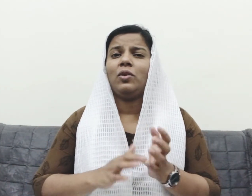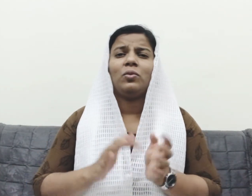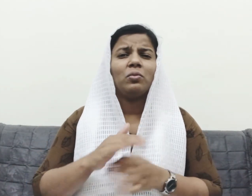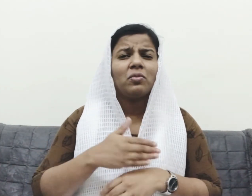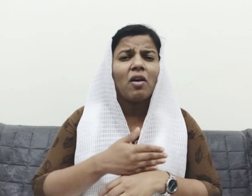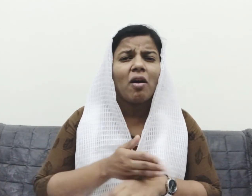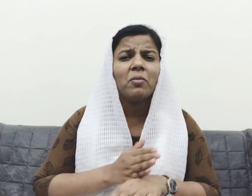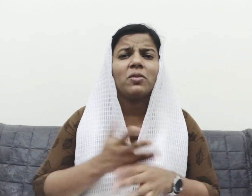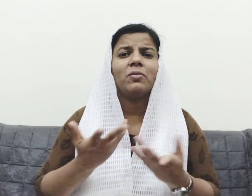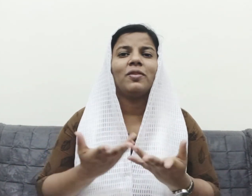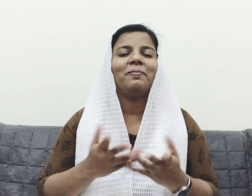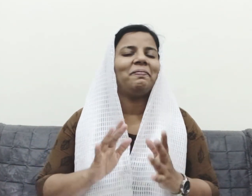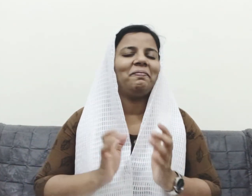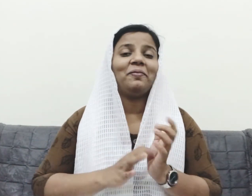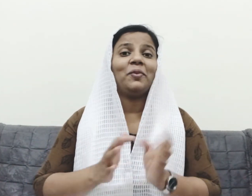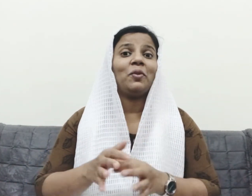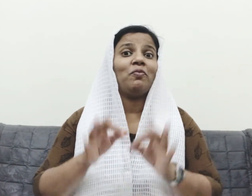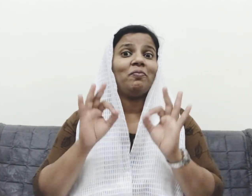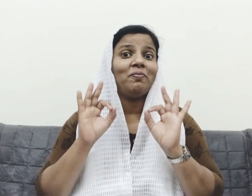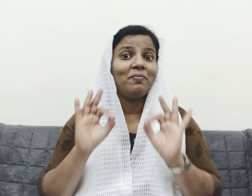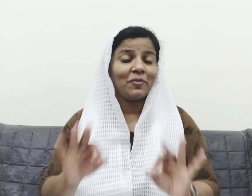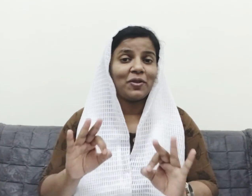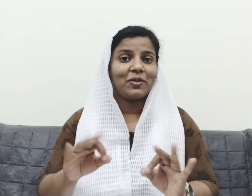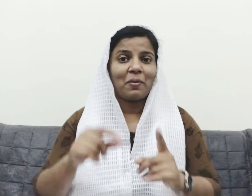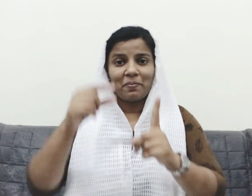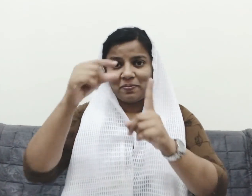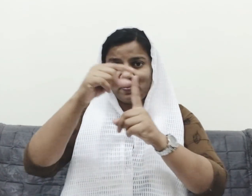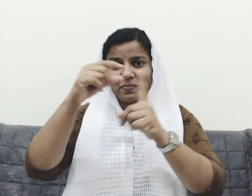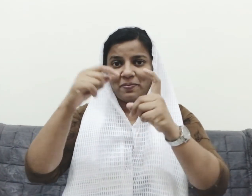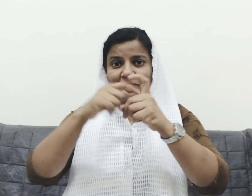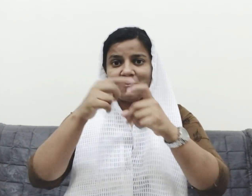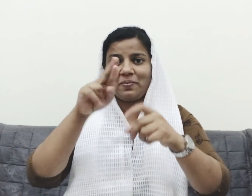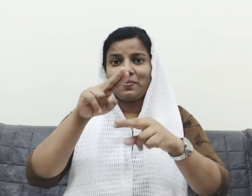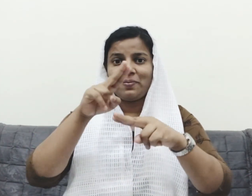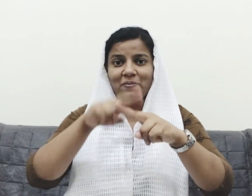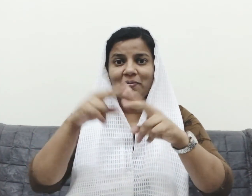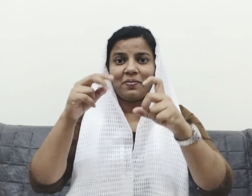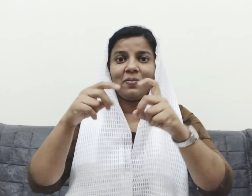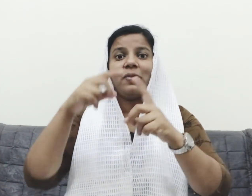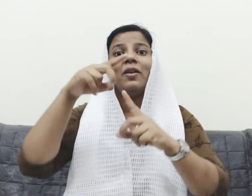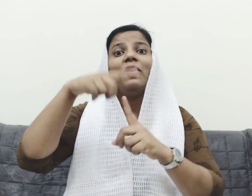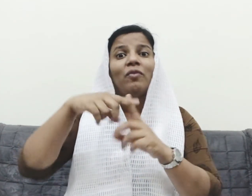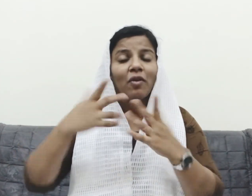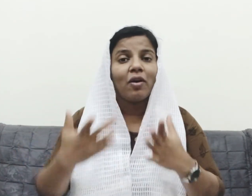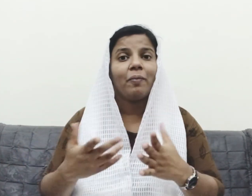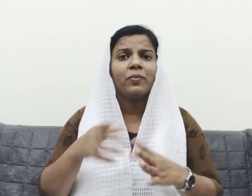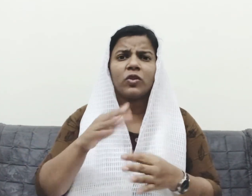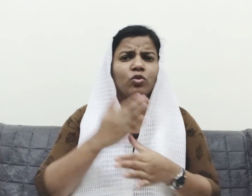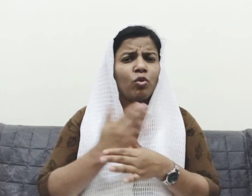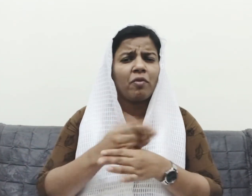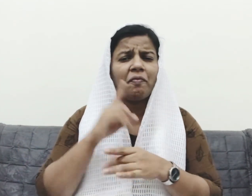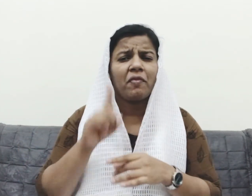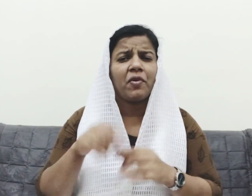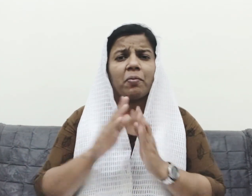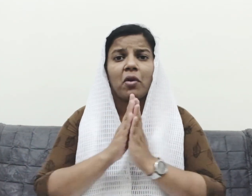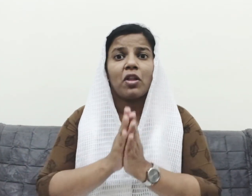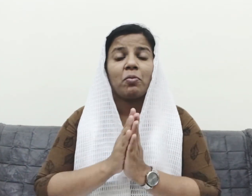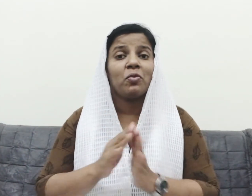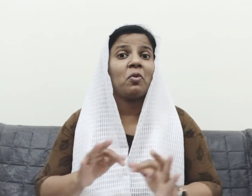താമസിപ്പിക്കുന്നോ. ഏറ്റവും നല്ലതും പെർഫെക്റ്റായിട്ടുമുള്ളത് കർത്താവ് നിങ്ങൾക്ക് ഒരുക്കി തരും. നിങ്ങൾ ജോലിക്ക് വേണ്ടി പ്രാർത്ഥിക്കുകയാണോ? കർത്താവ് തരുമ്പോൾ